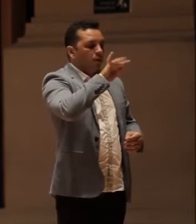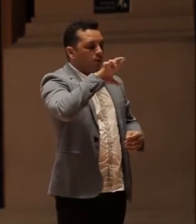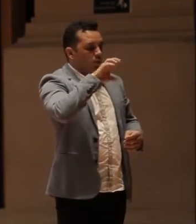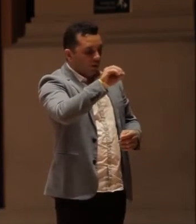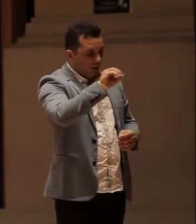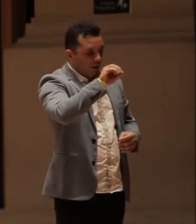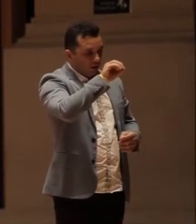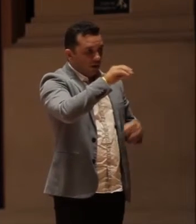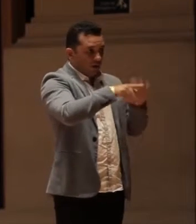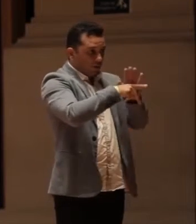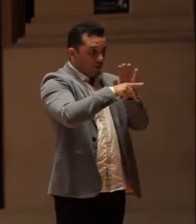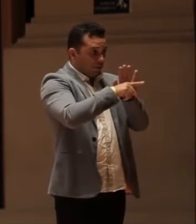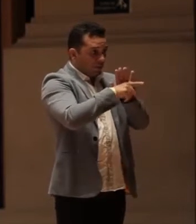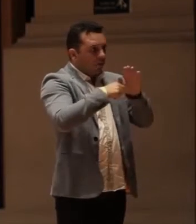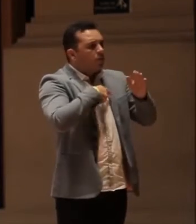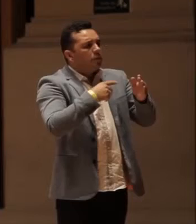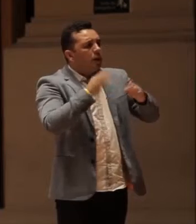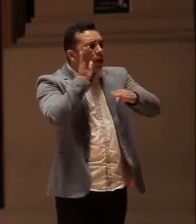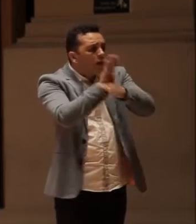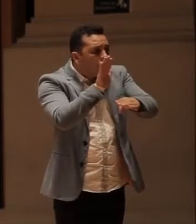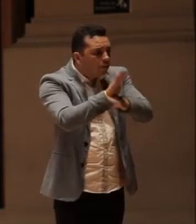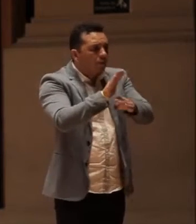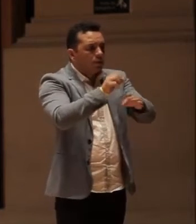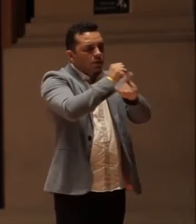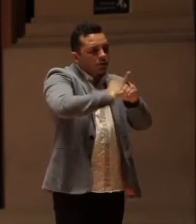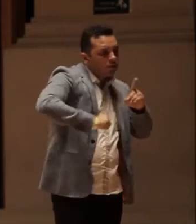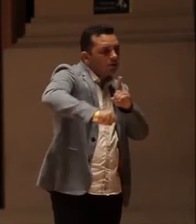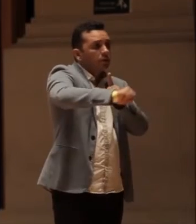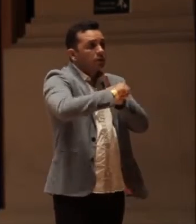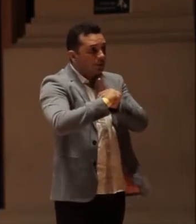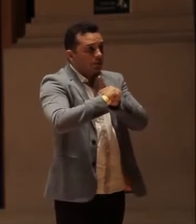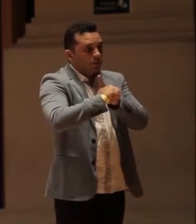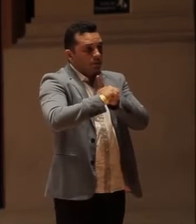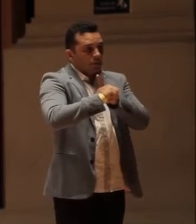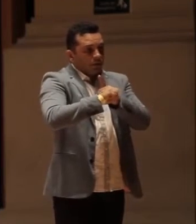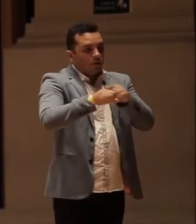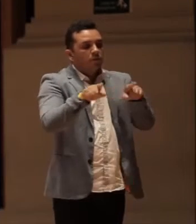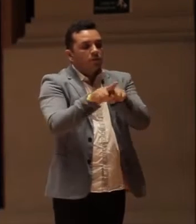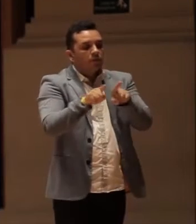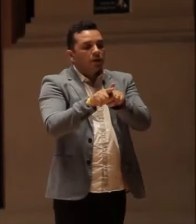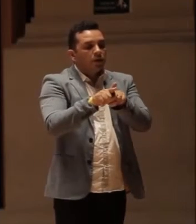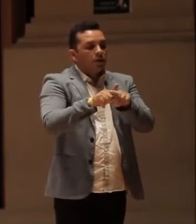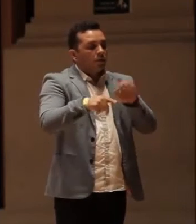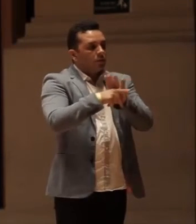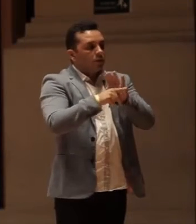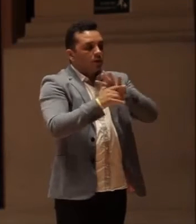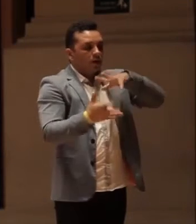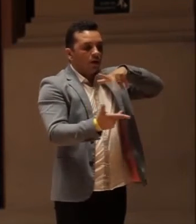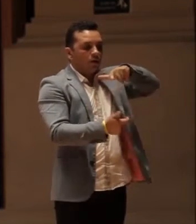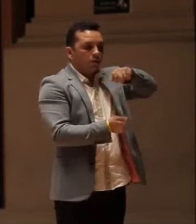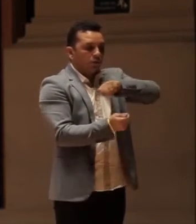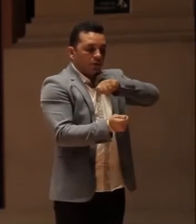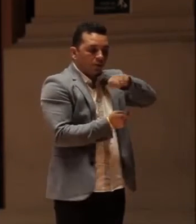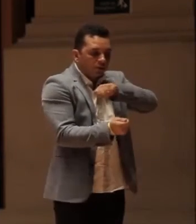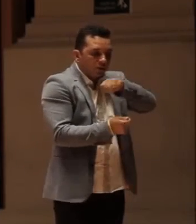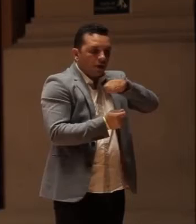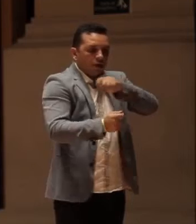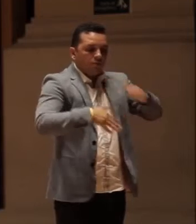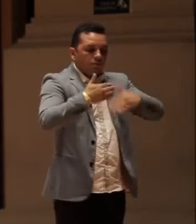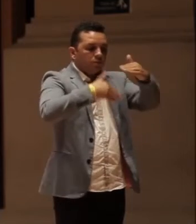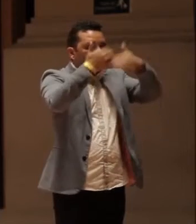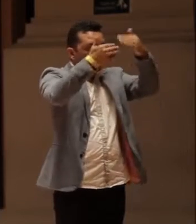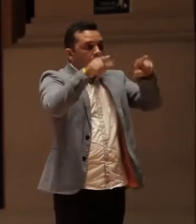à sustentabilidade de empreendimentos ligados à nossa economia criativa, no que se refere a crédito,